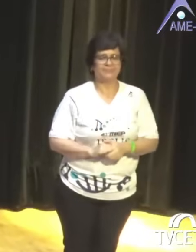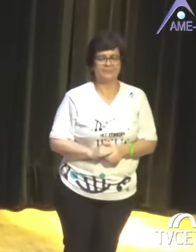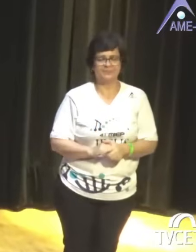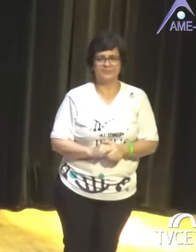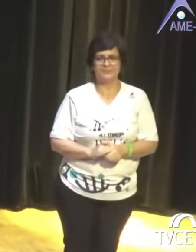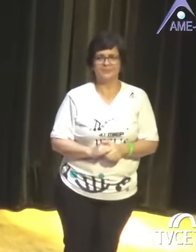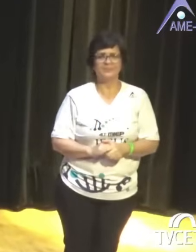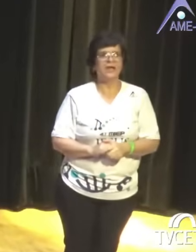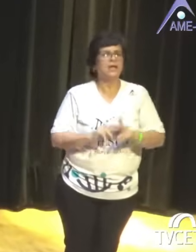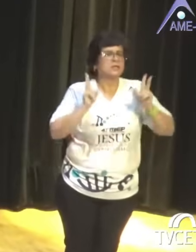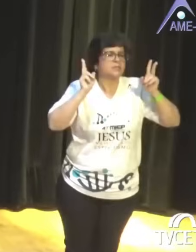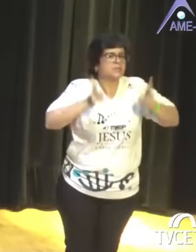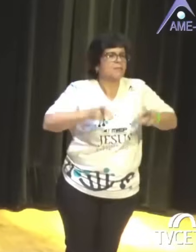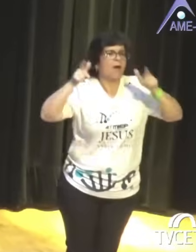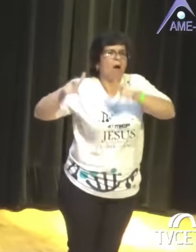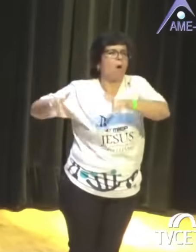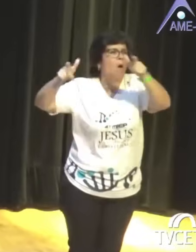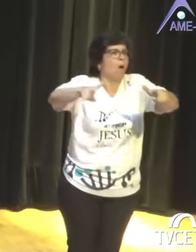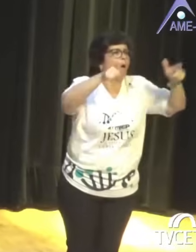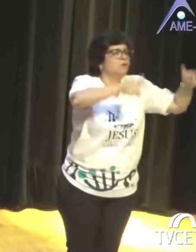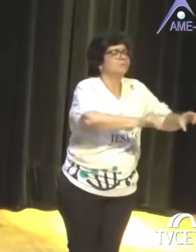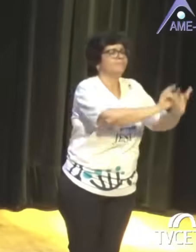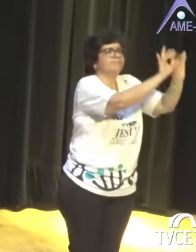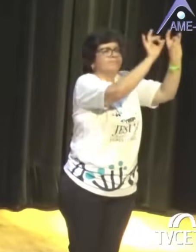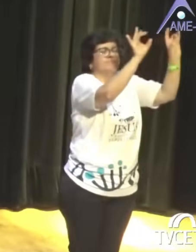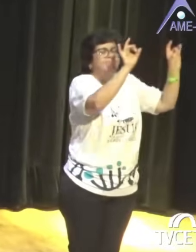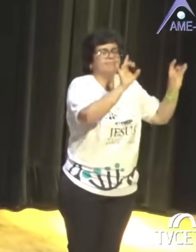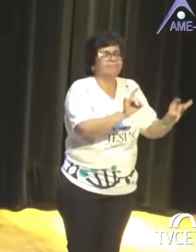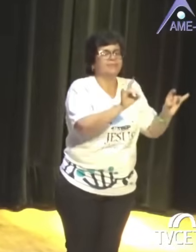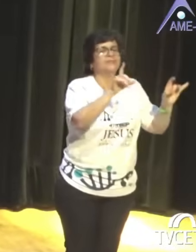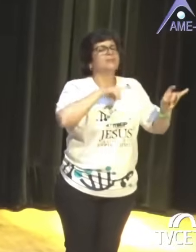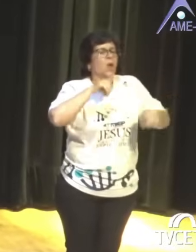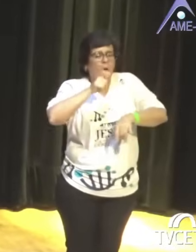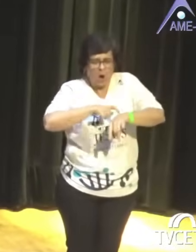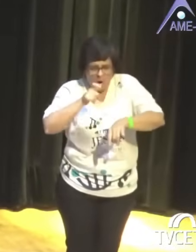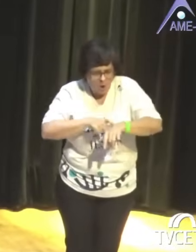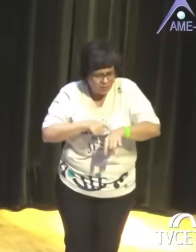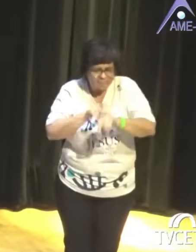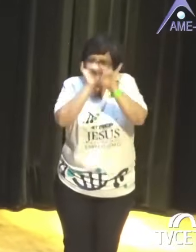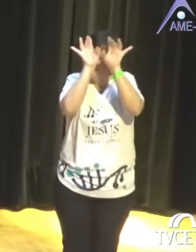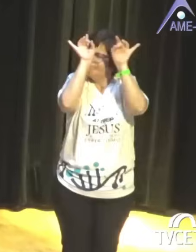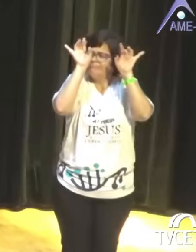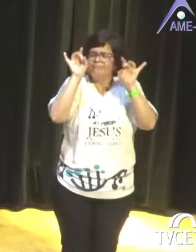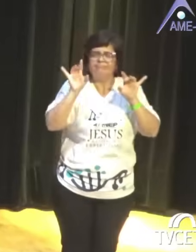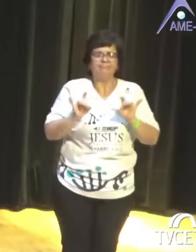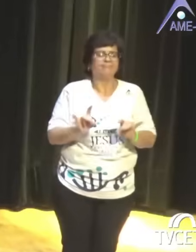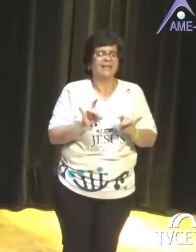sagradas todos os lugares são sagrados e todas as horas são